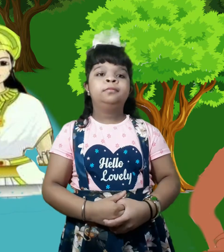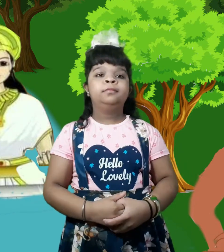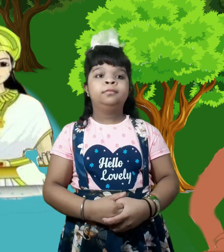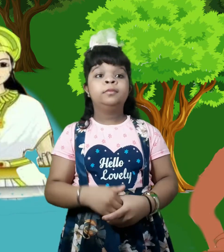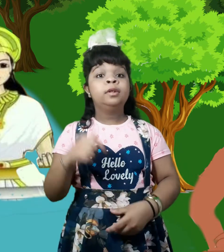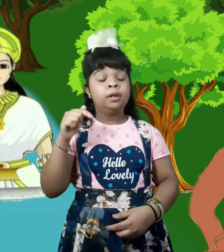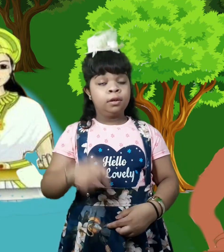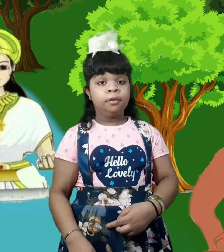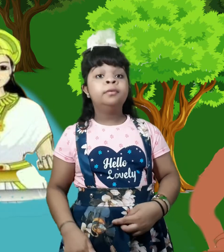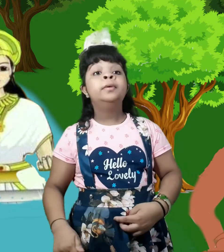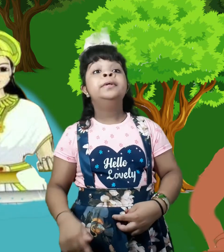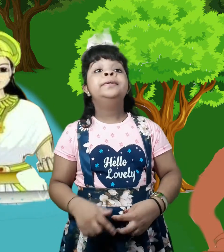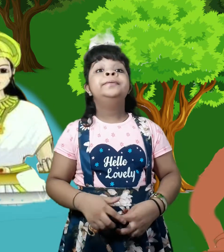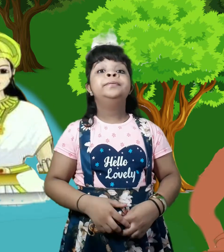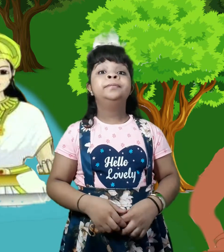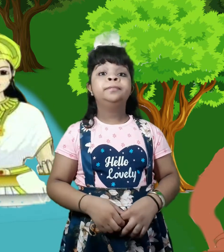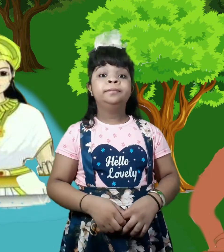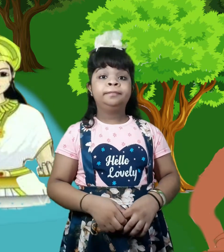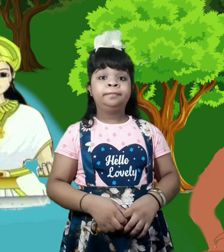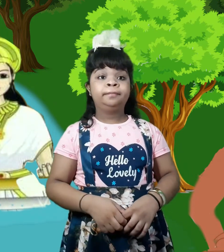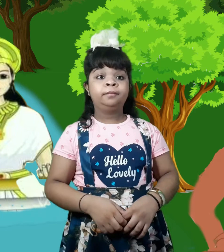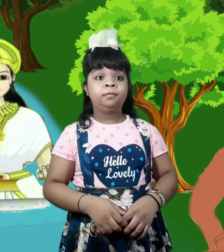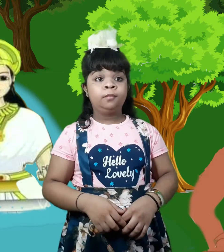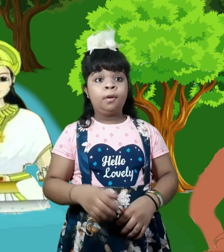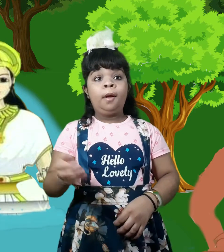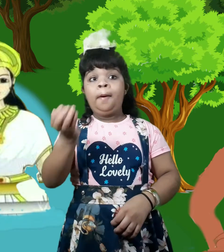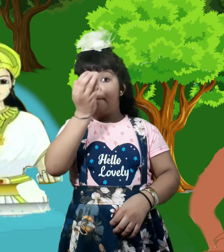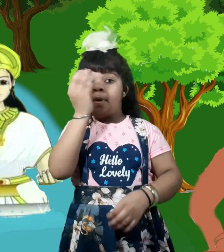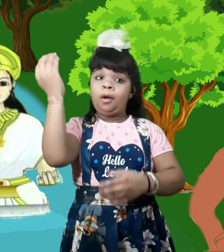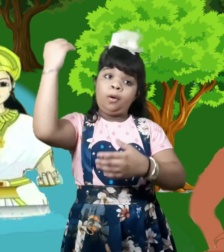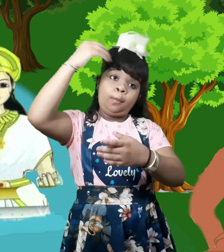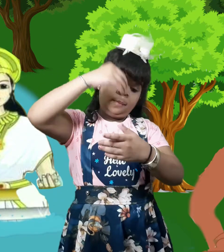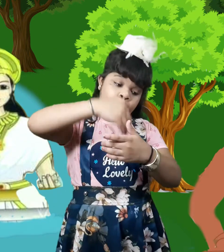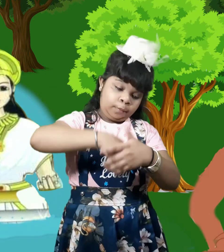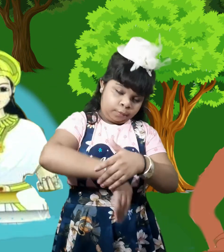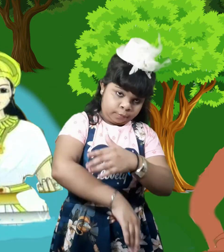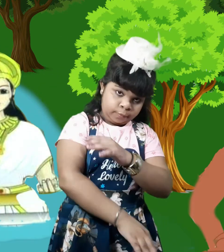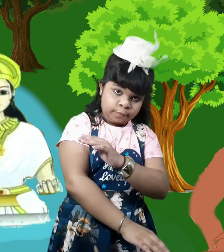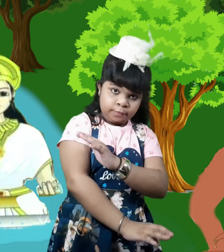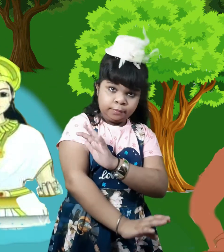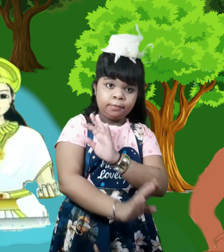और वह पानी के अंदर गई